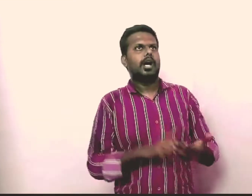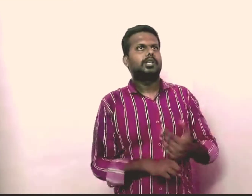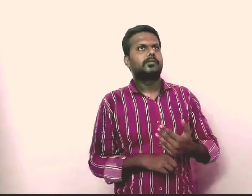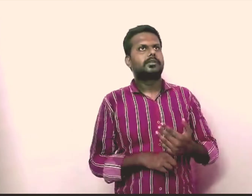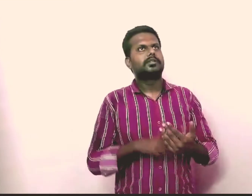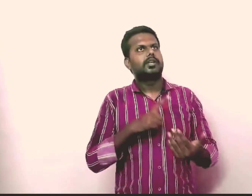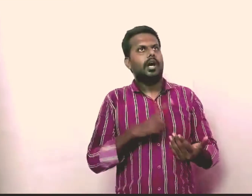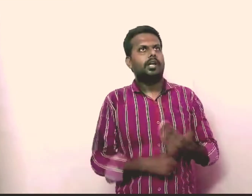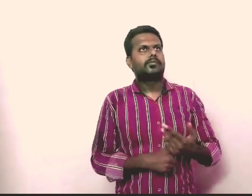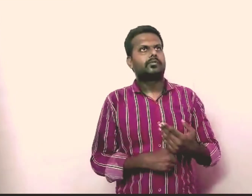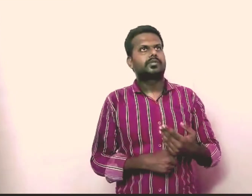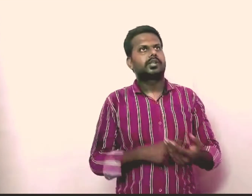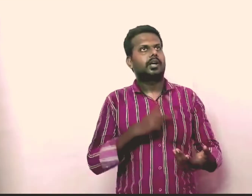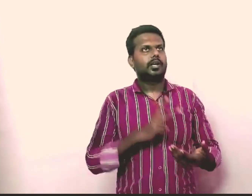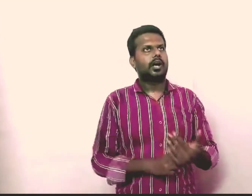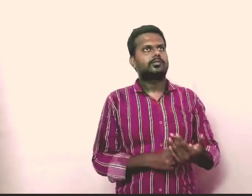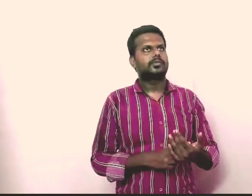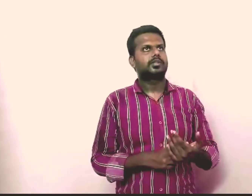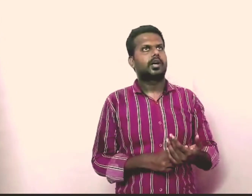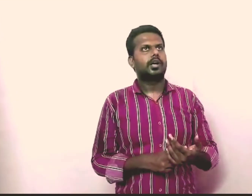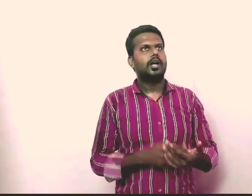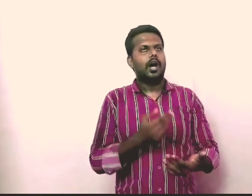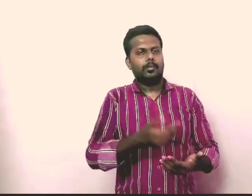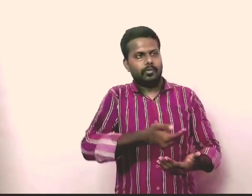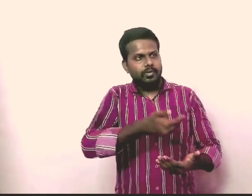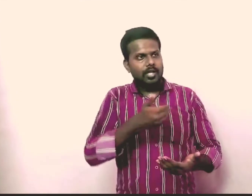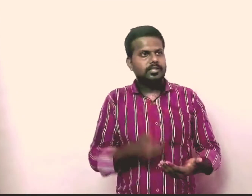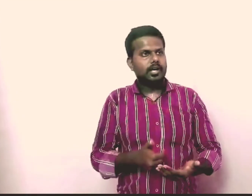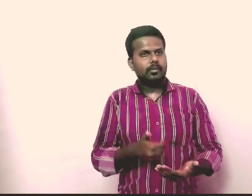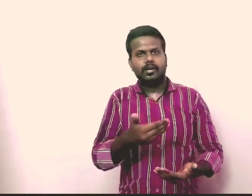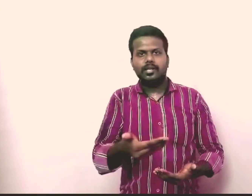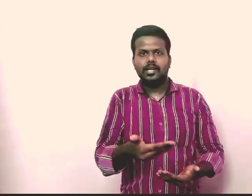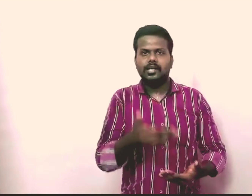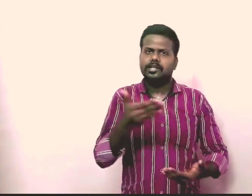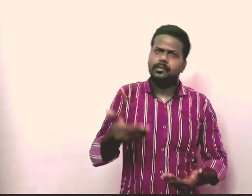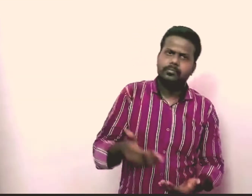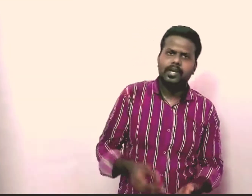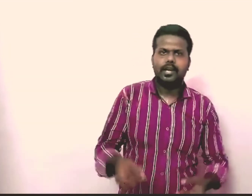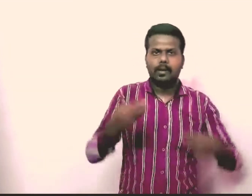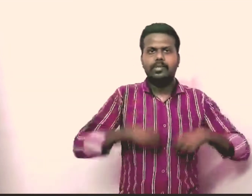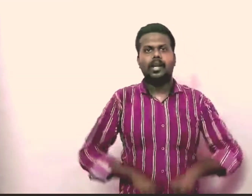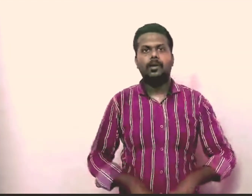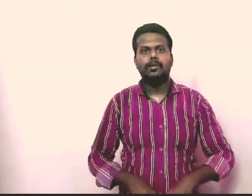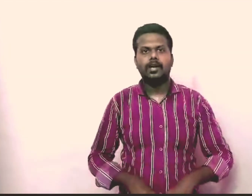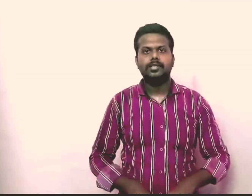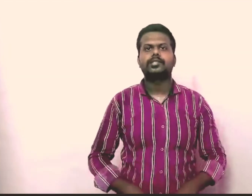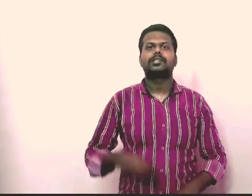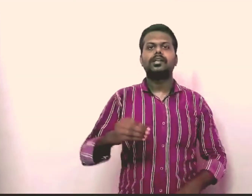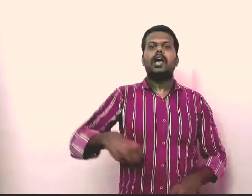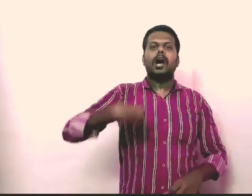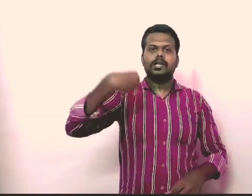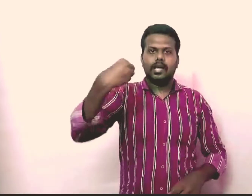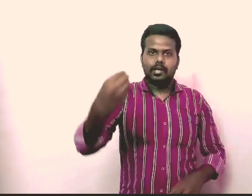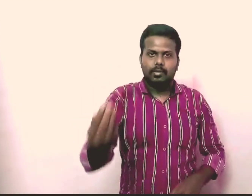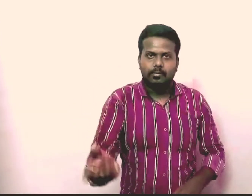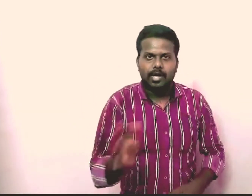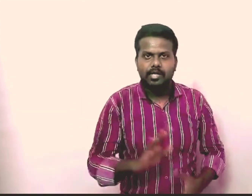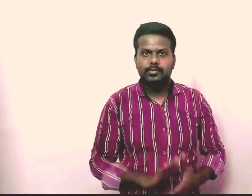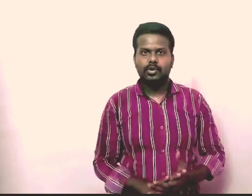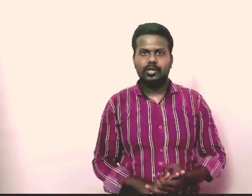அதுல வந்து ஐபோன் வச்சிருக்காங்க, காசு வச்சிருக்காங்க, அப்போ வந்து 5000 ரூபா கட்டி எடுக்கிறதுல தப்பே இல்லை அப்படின்னு நான் நினைச்சு 5000 ரூபா நம்ம காசு போட்டு